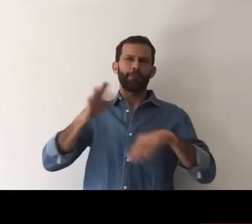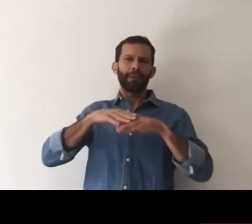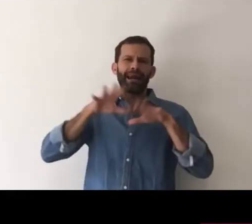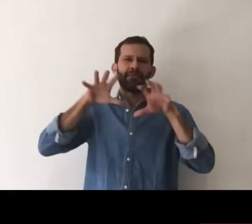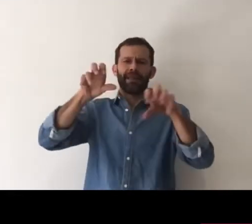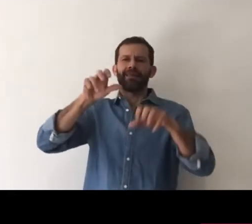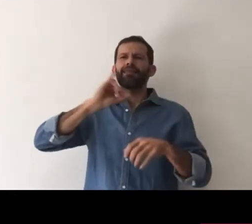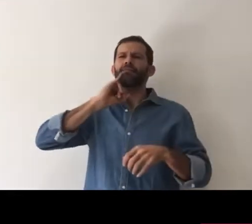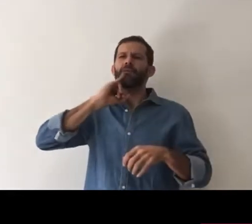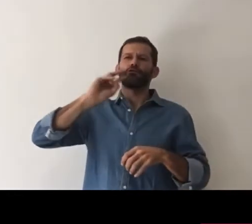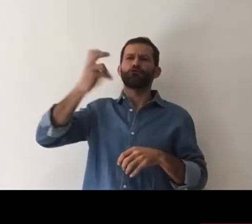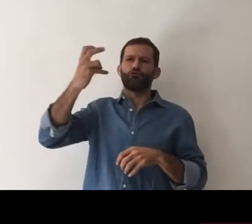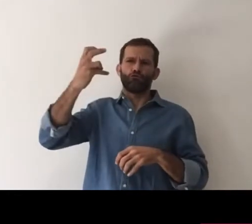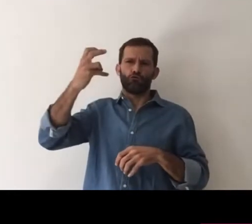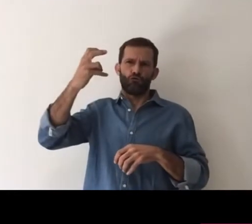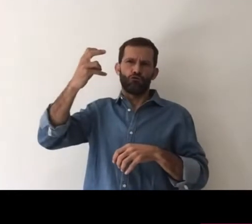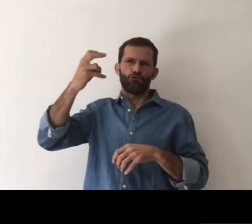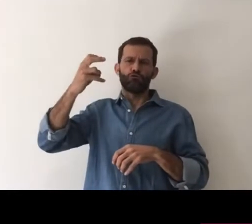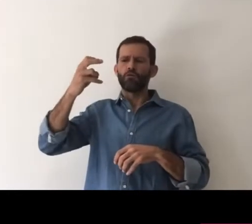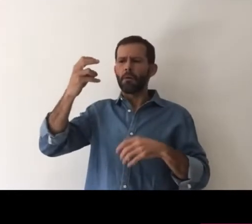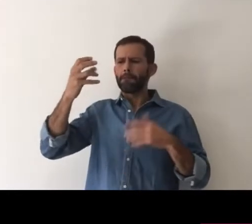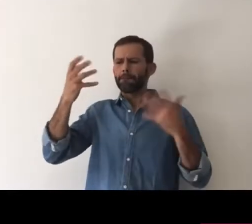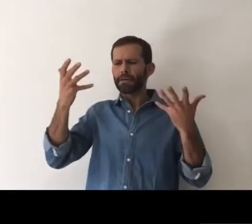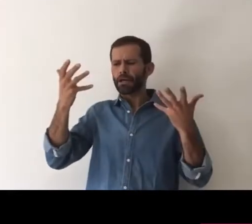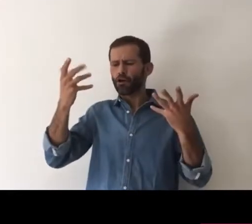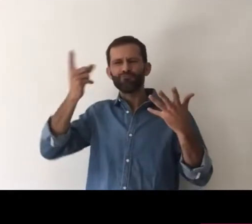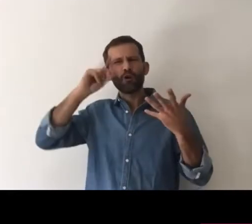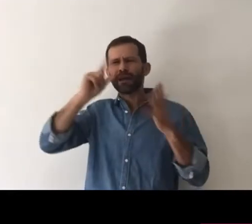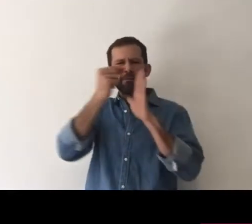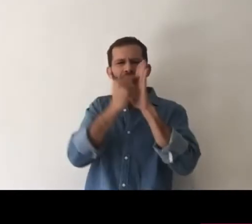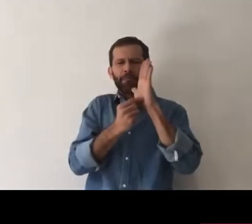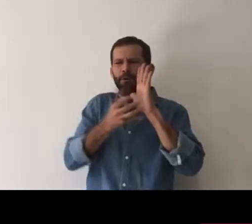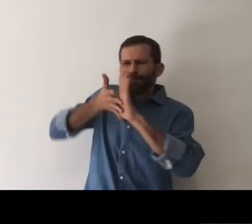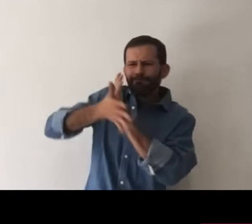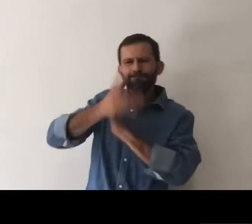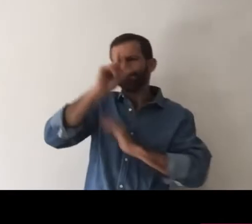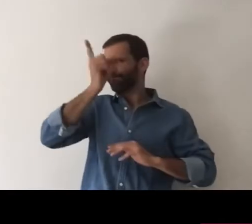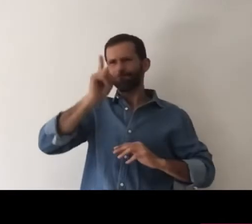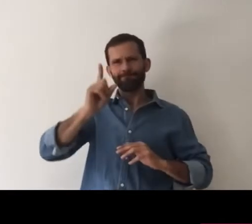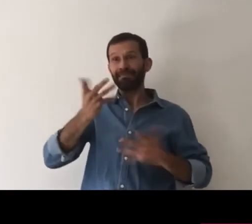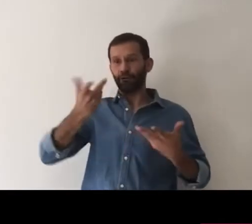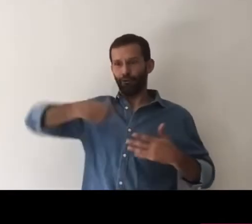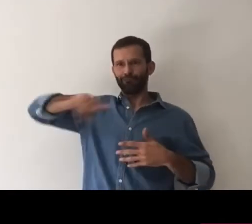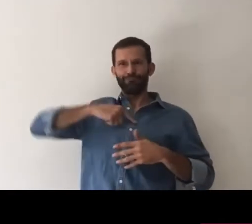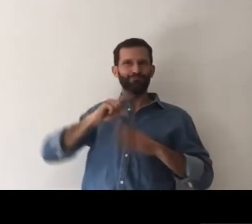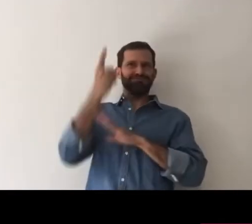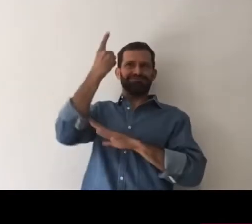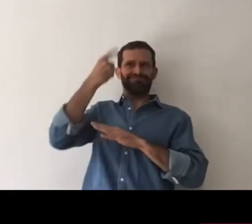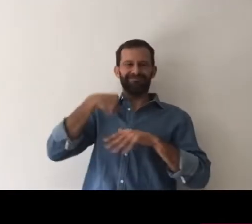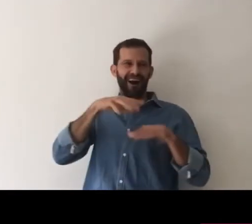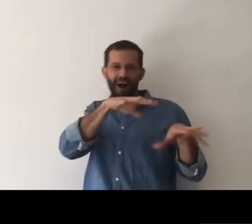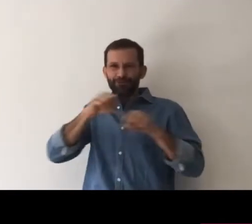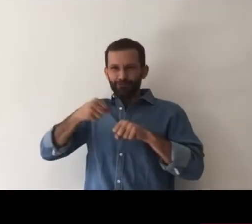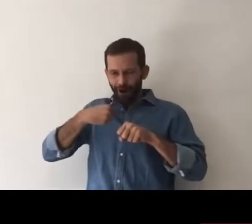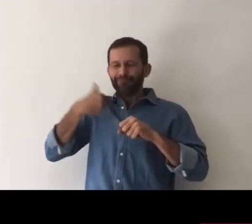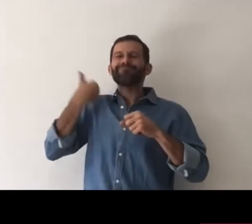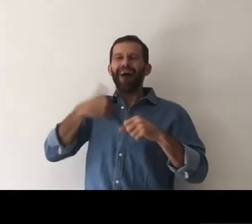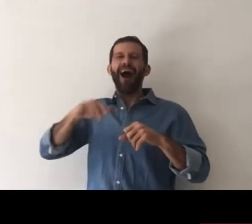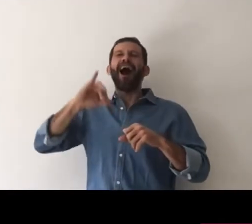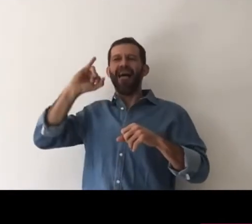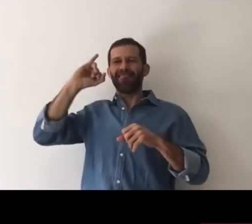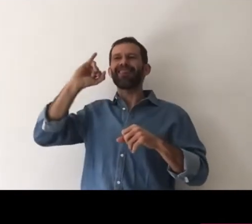antes, faltaban pues, los principios o un estudio de principios, ya que no encontrábamos